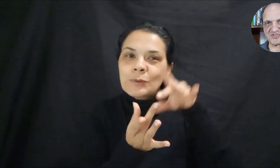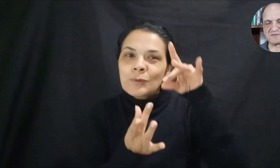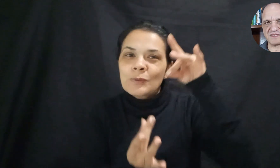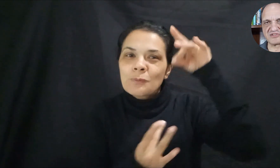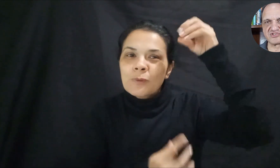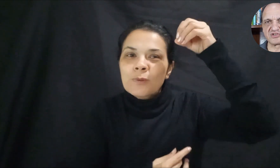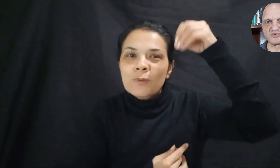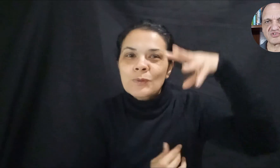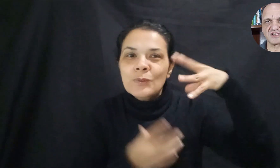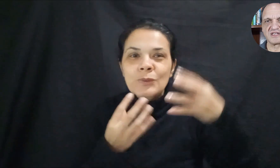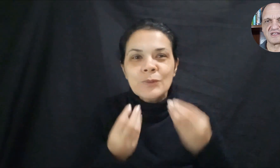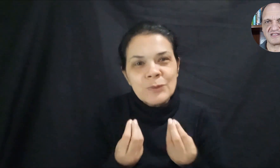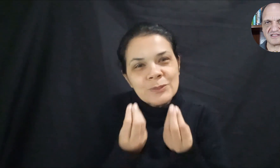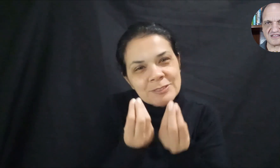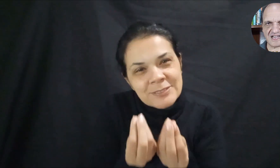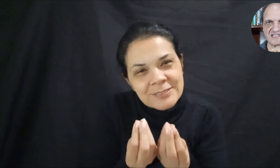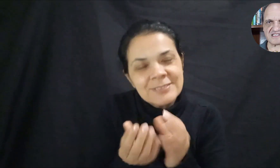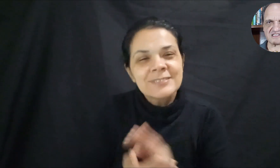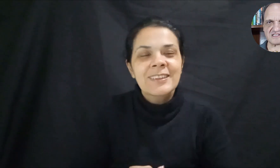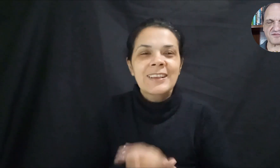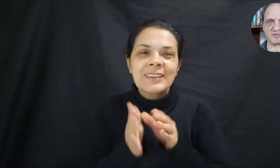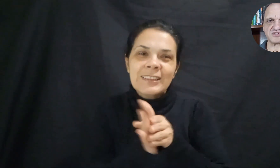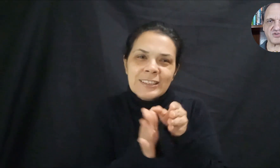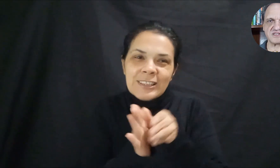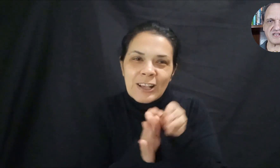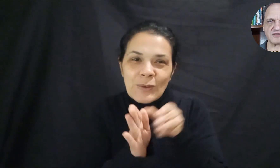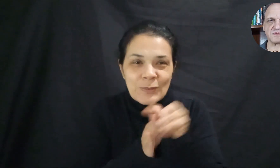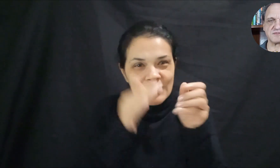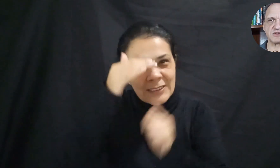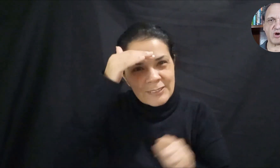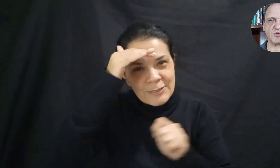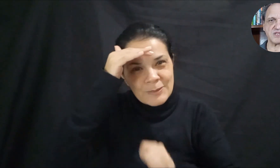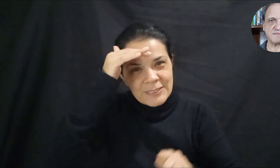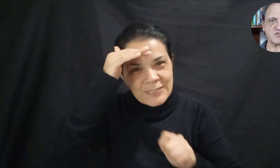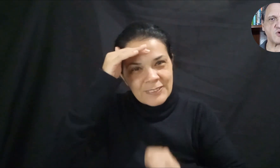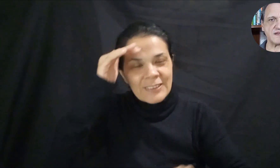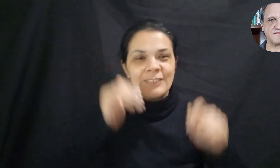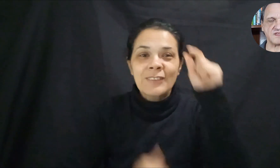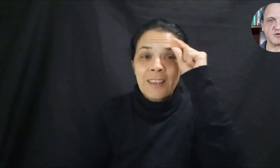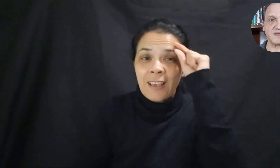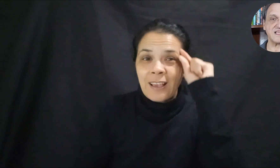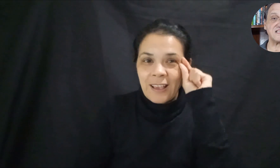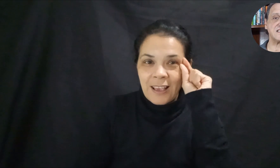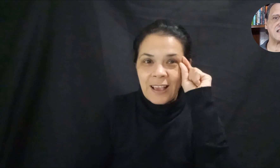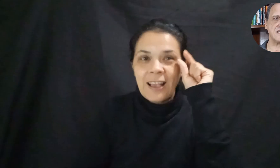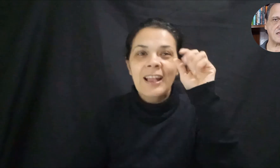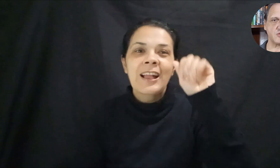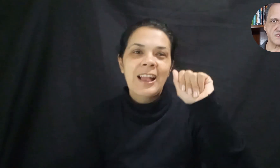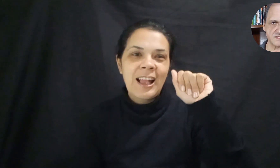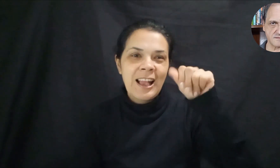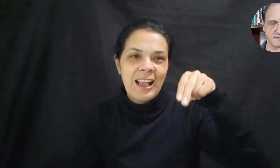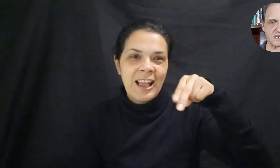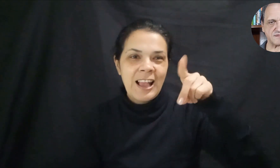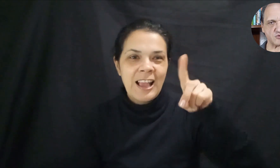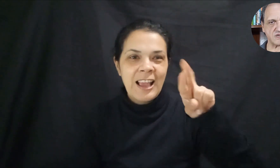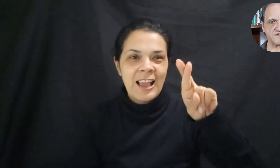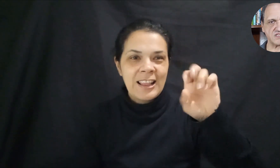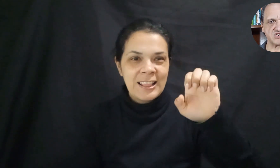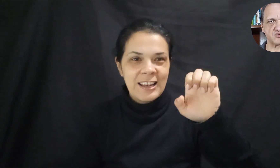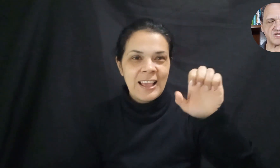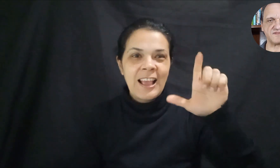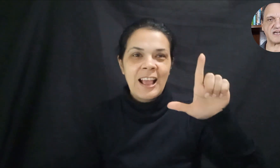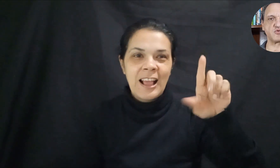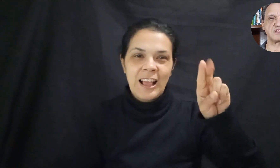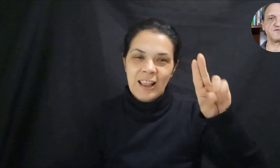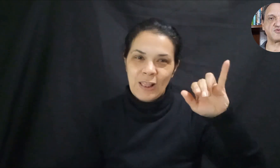aí dos espíritos de luz que trazem essas informações lá do plano espiritual por meio da psicografia. Uma delas é de André Luiz, pela psicografia